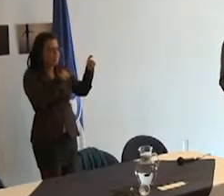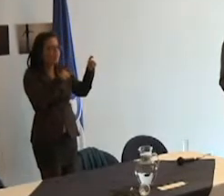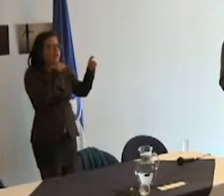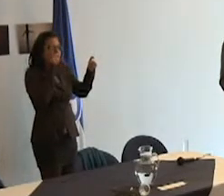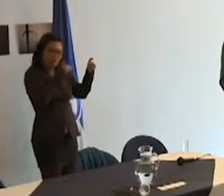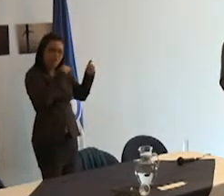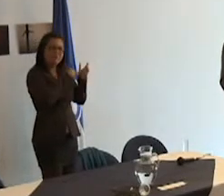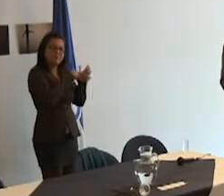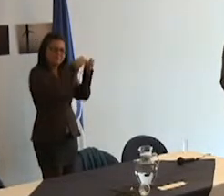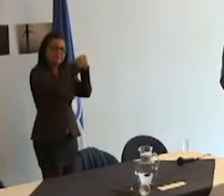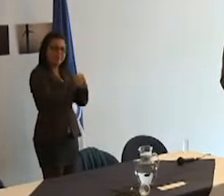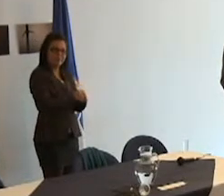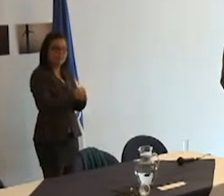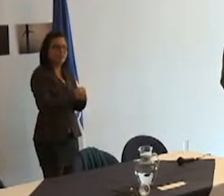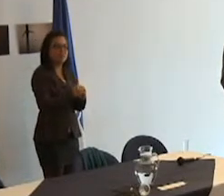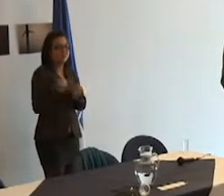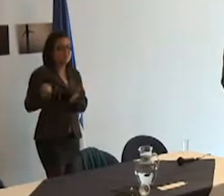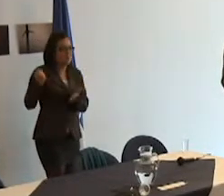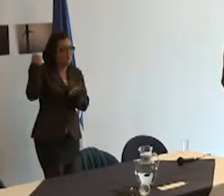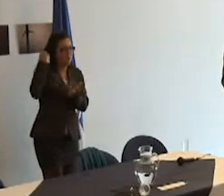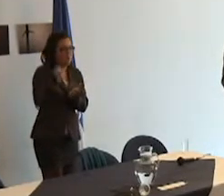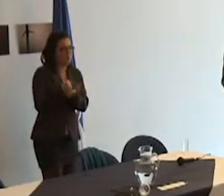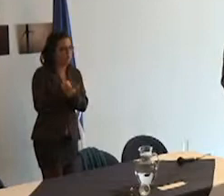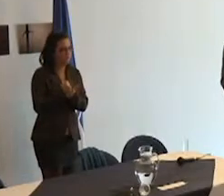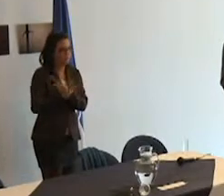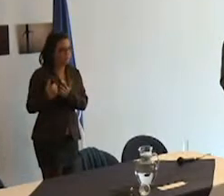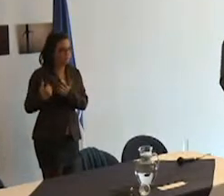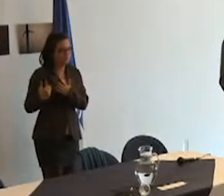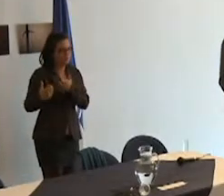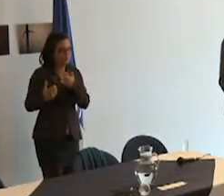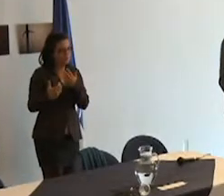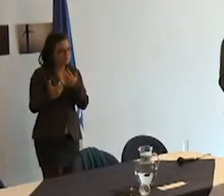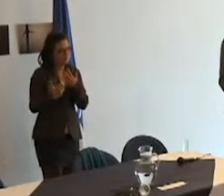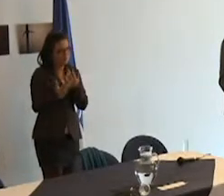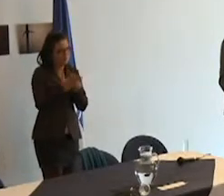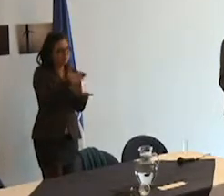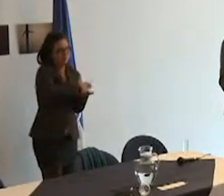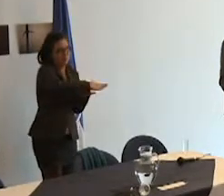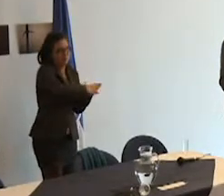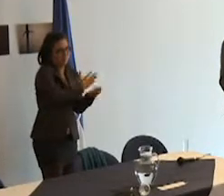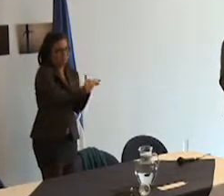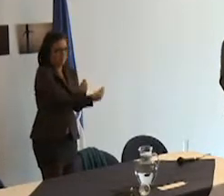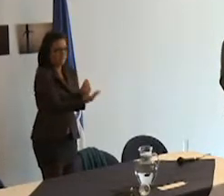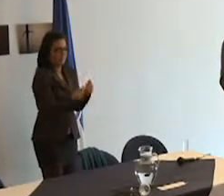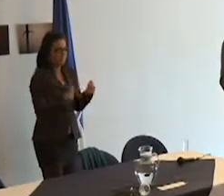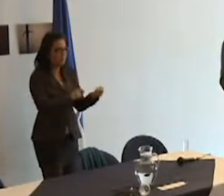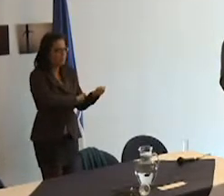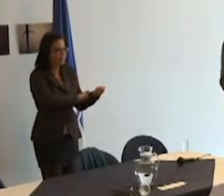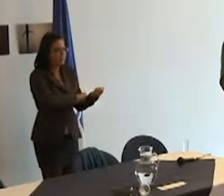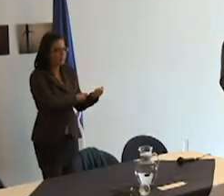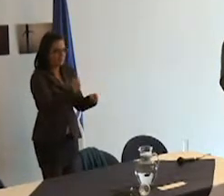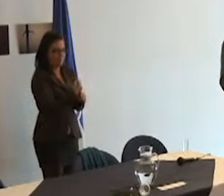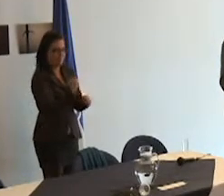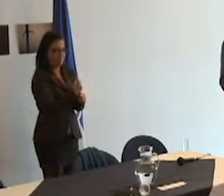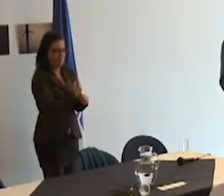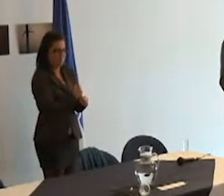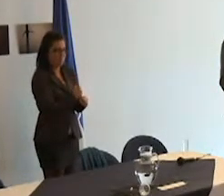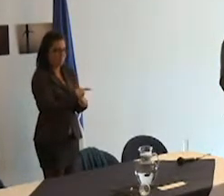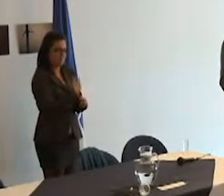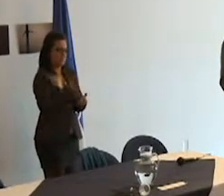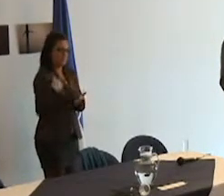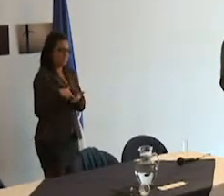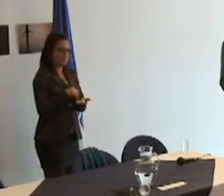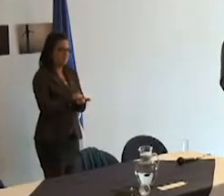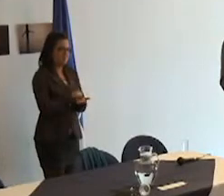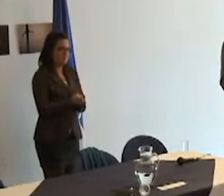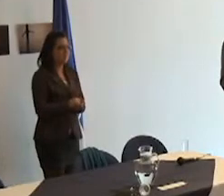se impuso una sistemática división racial del trabajo. Quijano. Esta distribución se dio en otros lugares